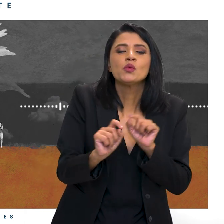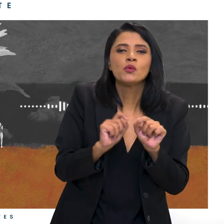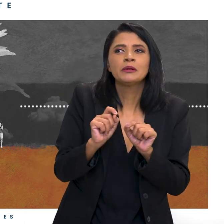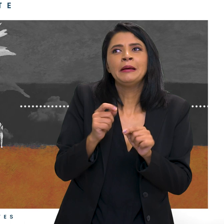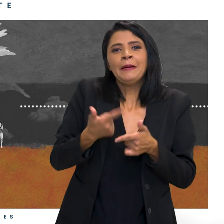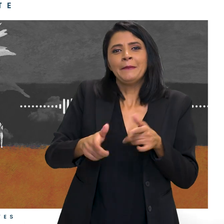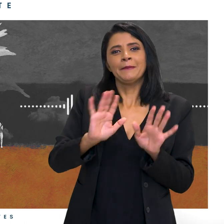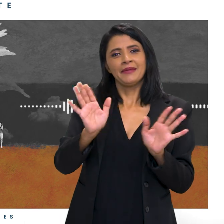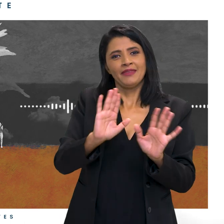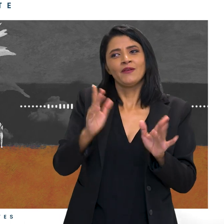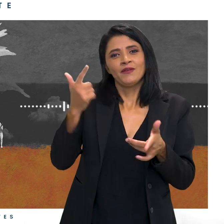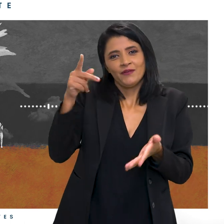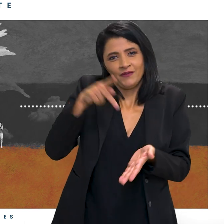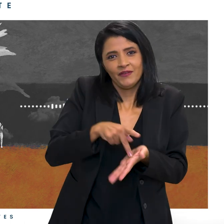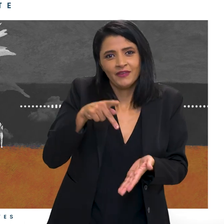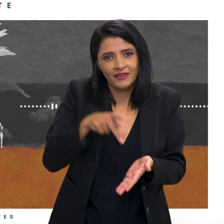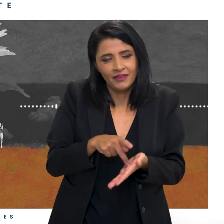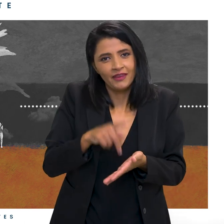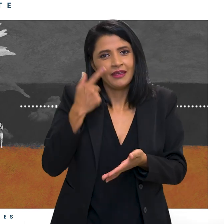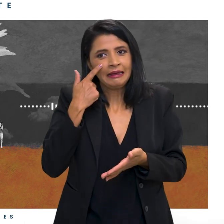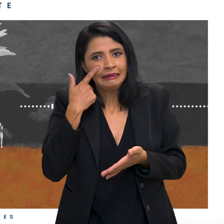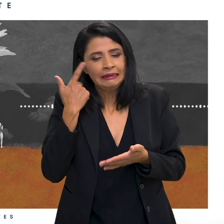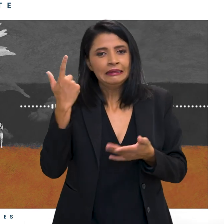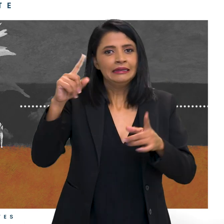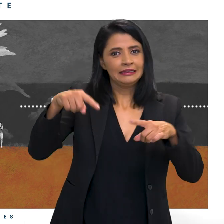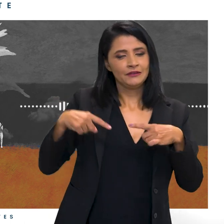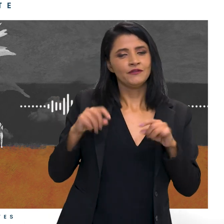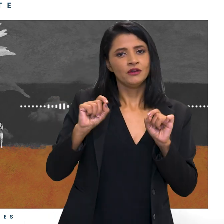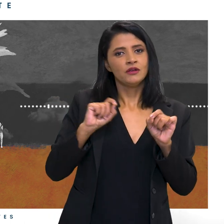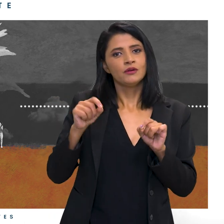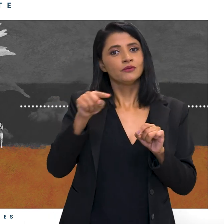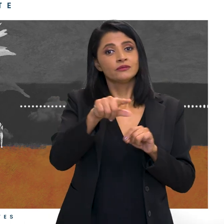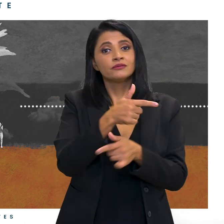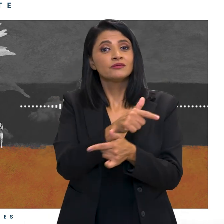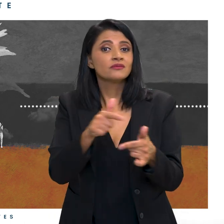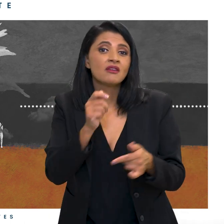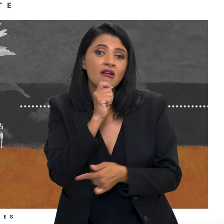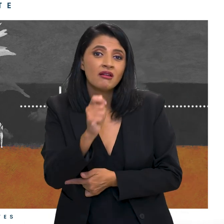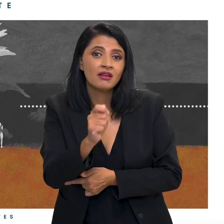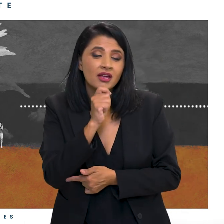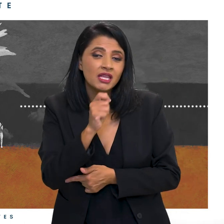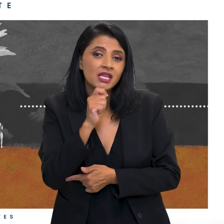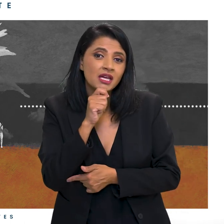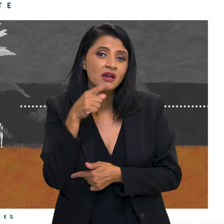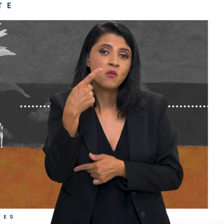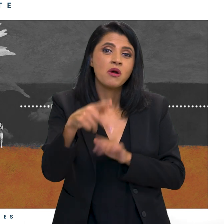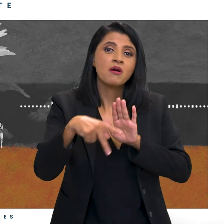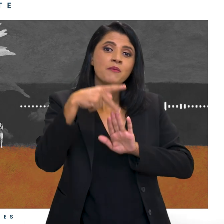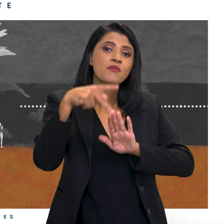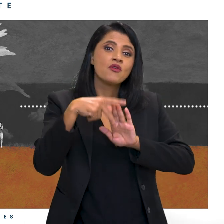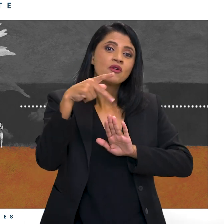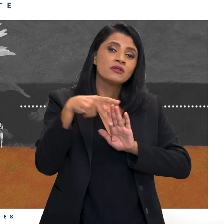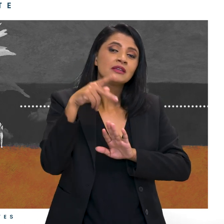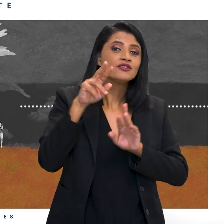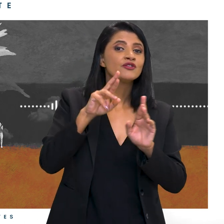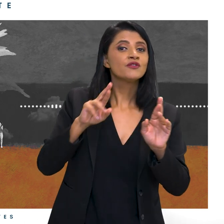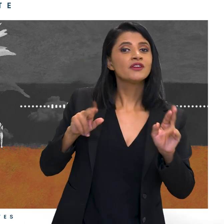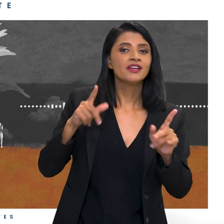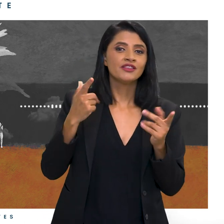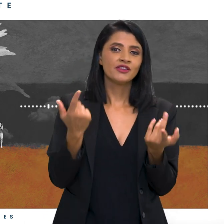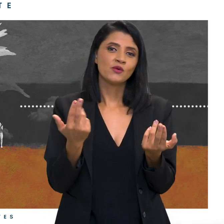único problema não, né? Na verdade, a gente tem que mais fazer isso mesmo. E nós não temos ainda uma